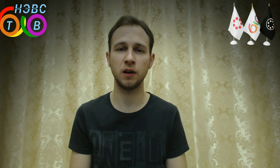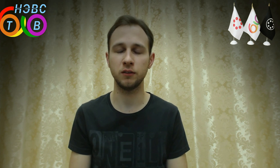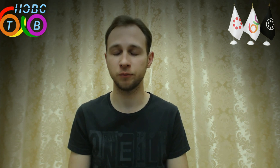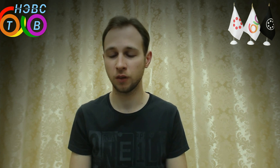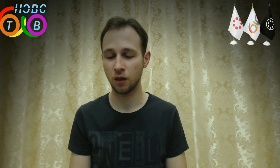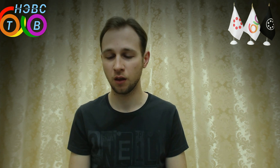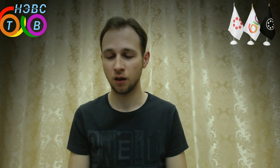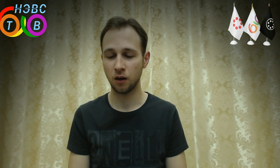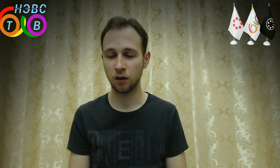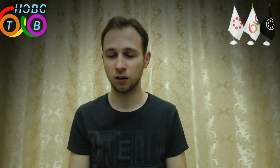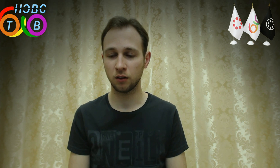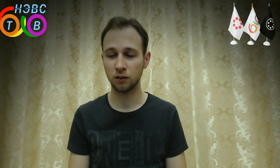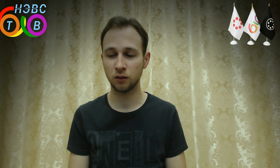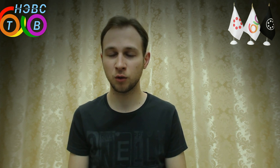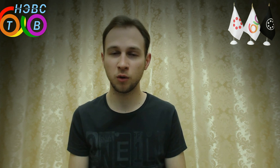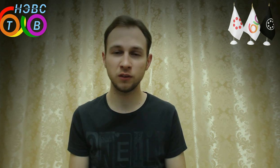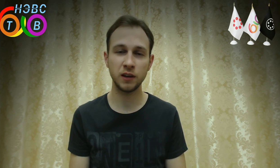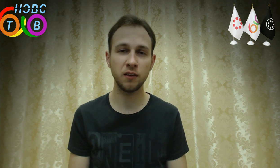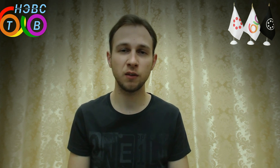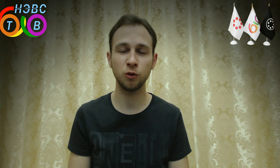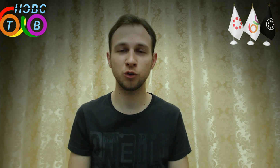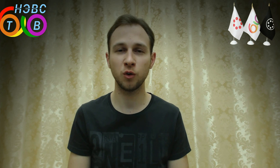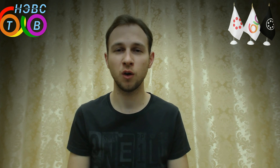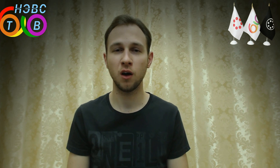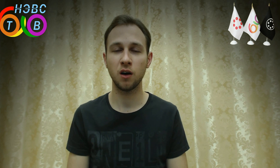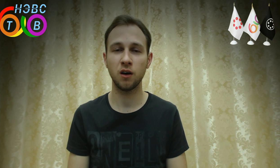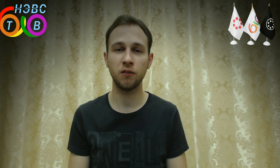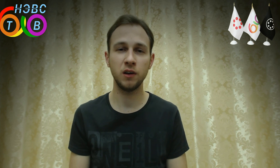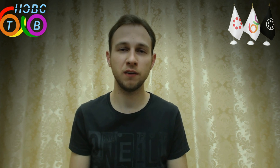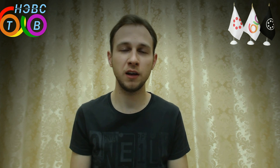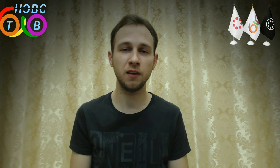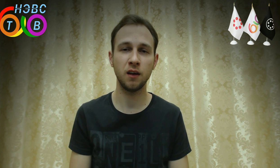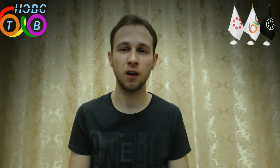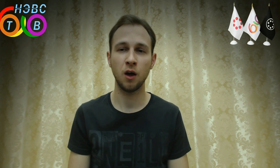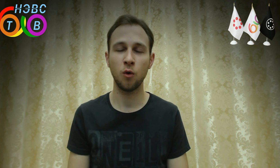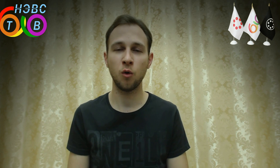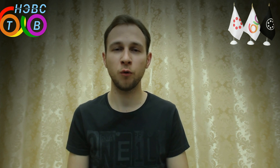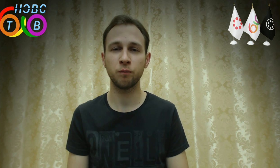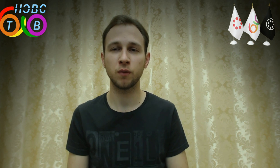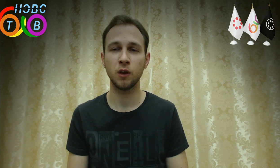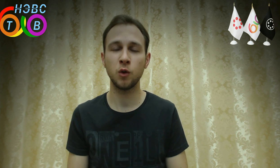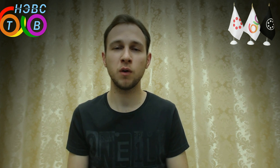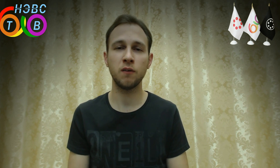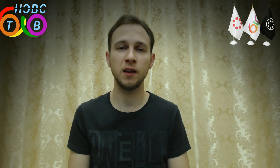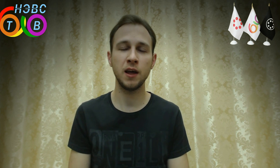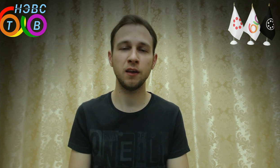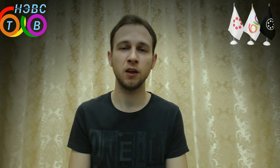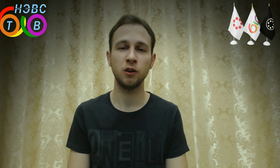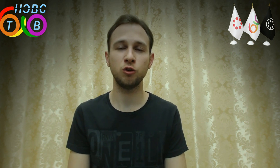раз. Но исходя из того, что вы говорите о том, как влияет